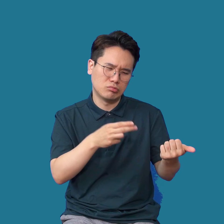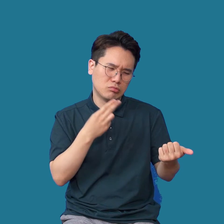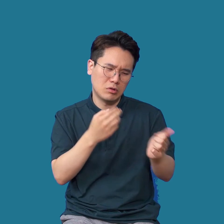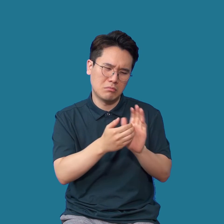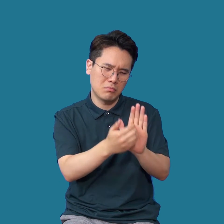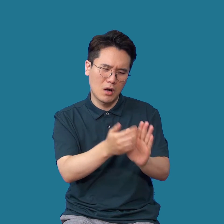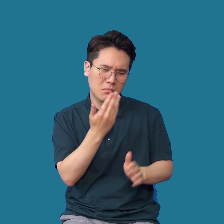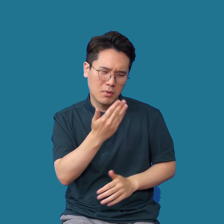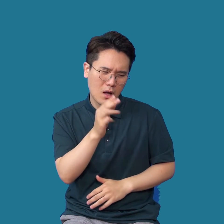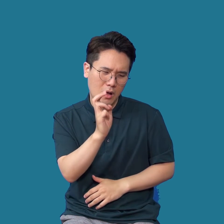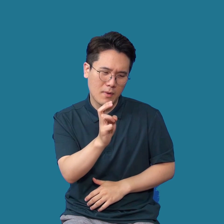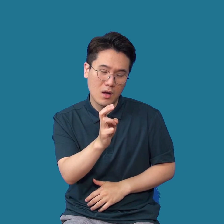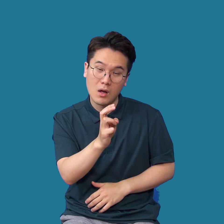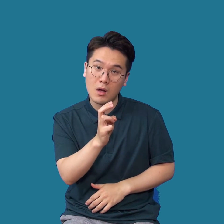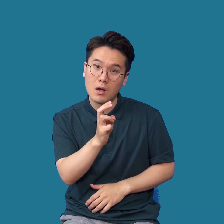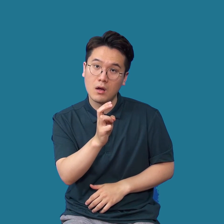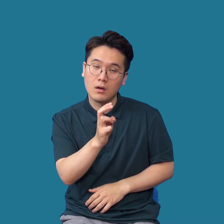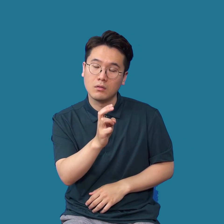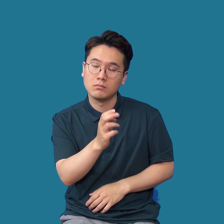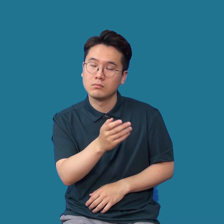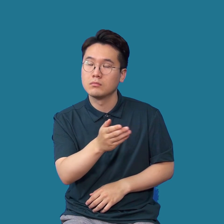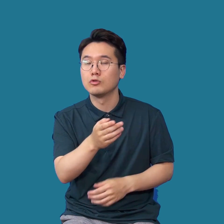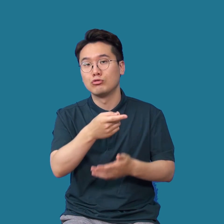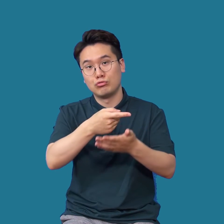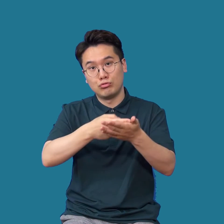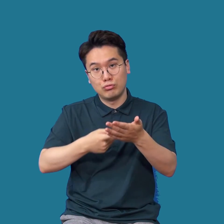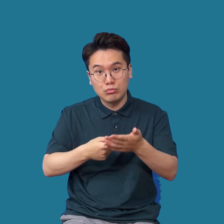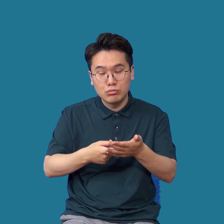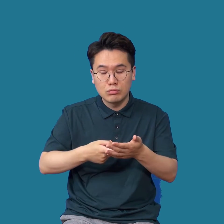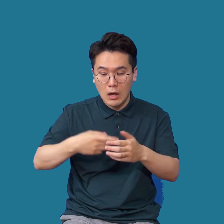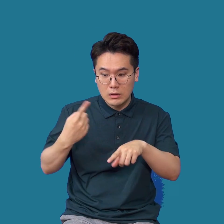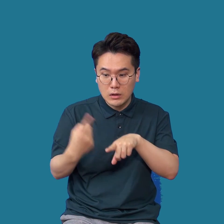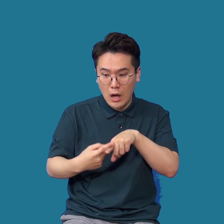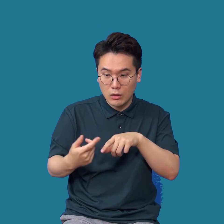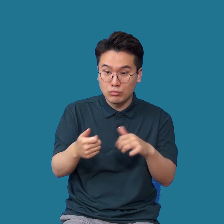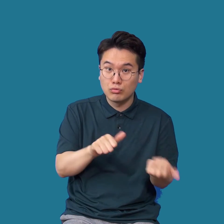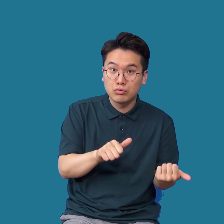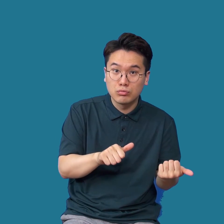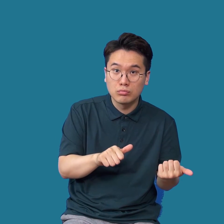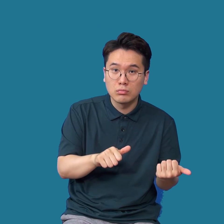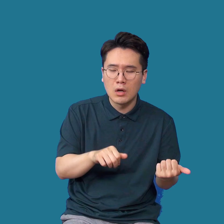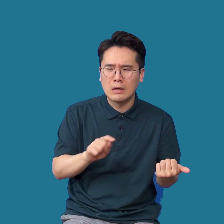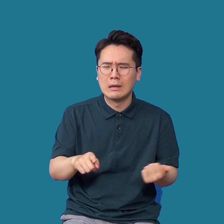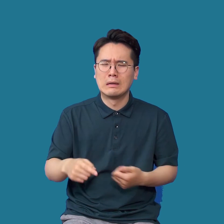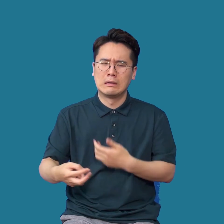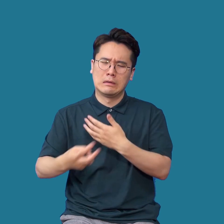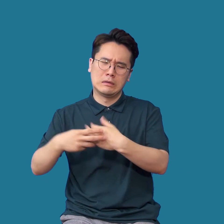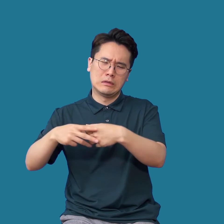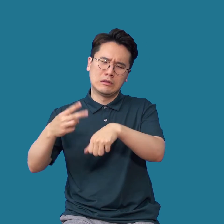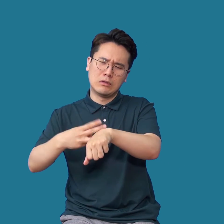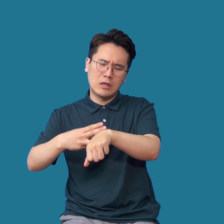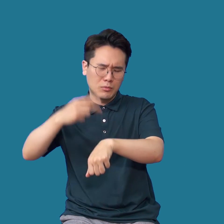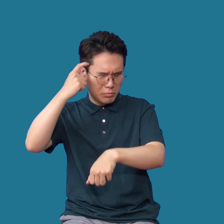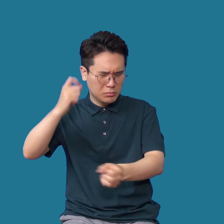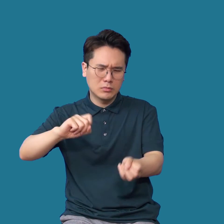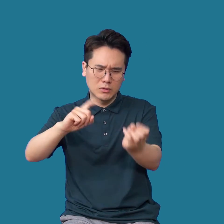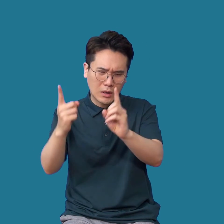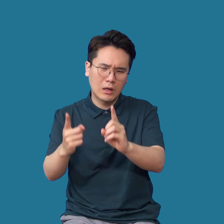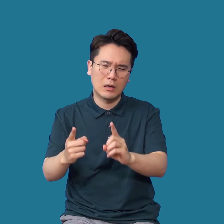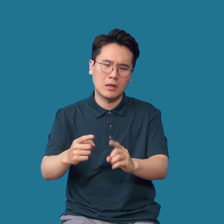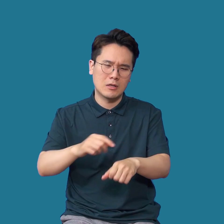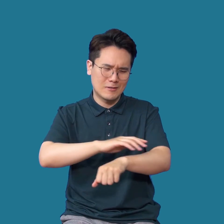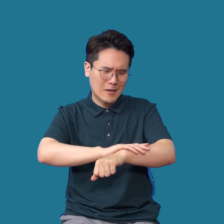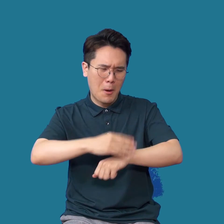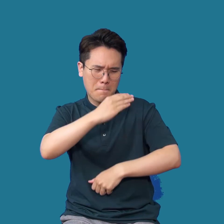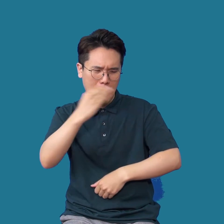수술하다가 죽으면 의료사고라고 합니다. 의사가 좀 정신 똑바로 차리고 바로 했으면 저렇게 되지는 않았을 텐데